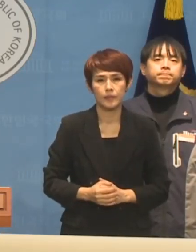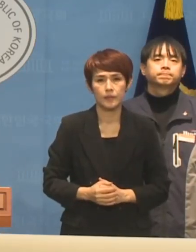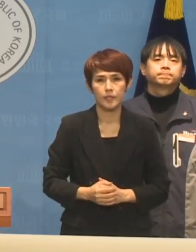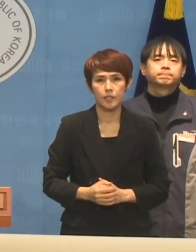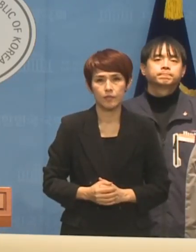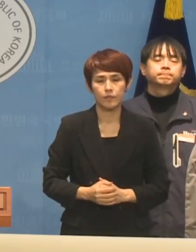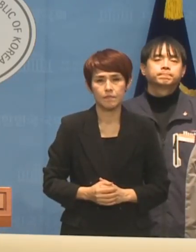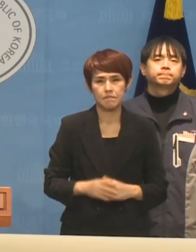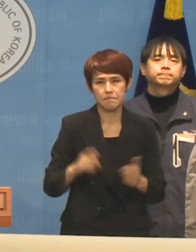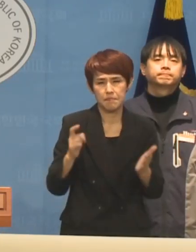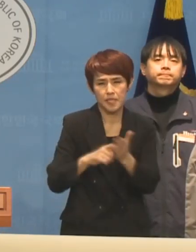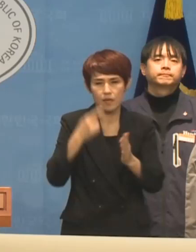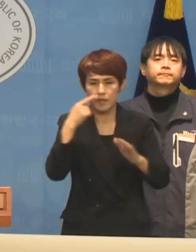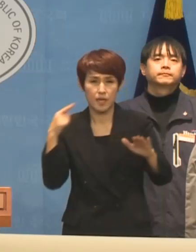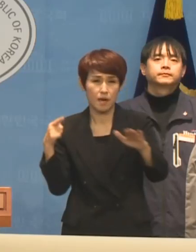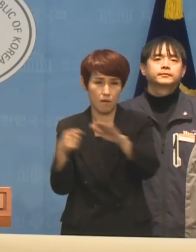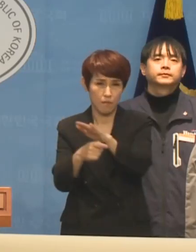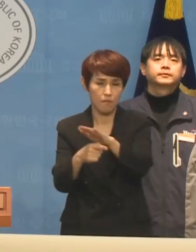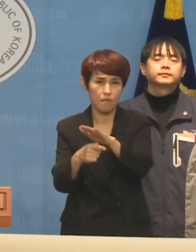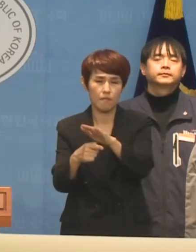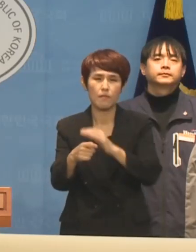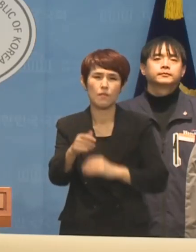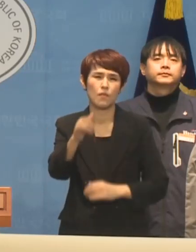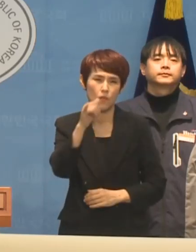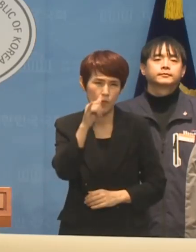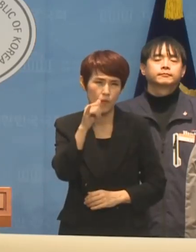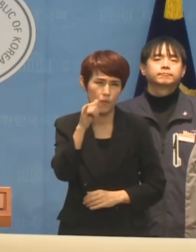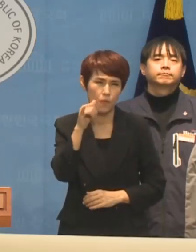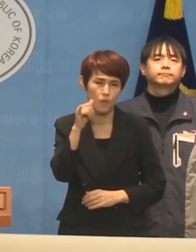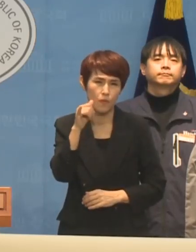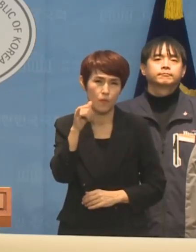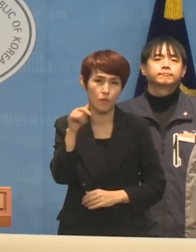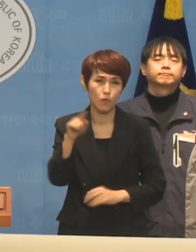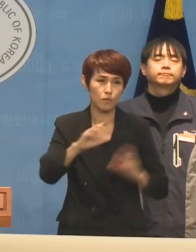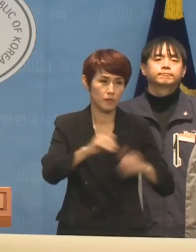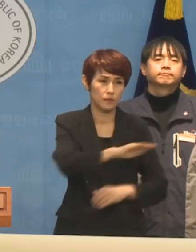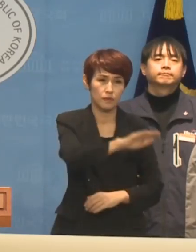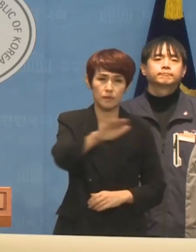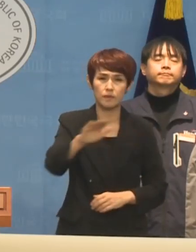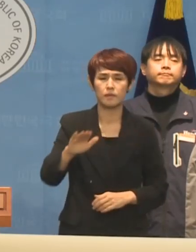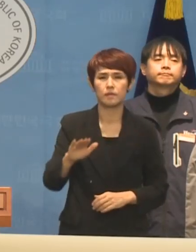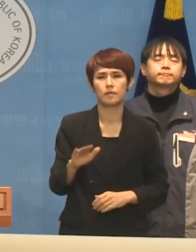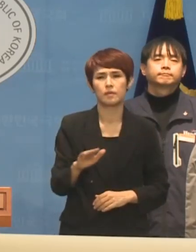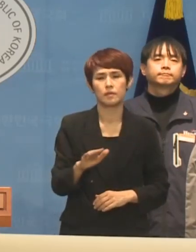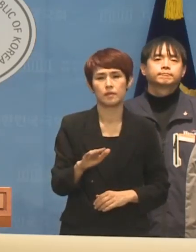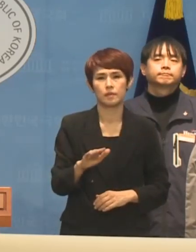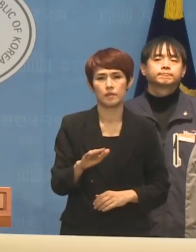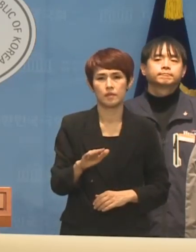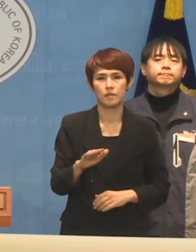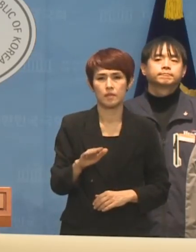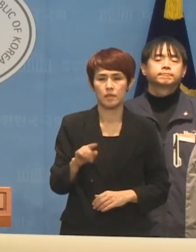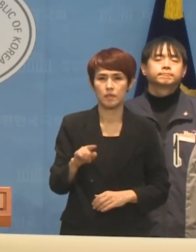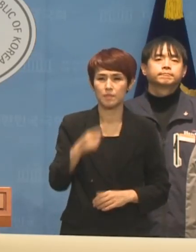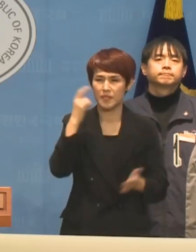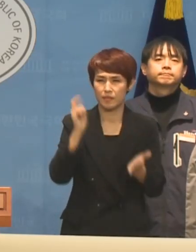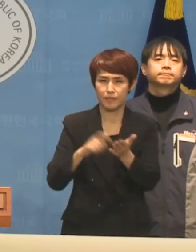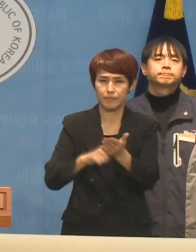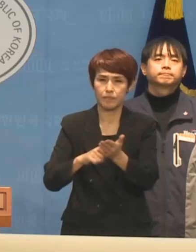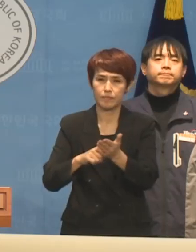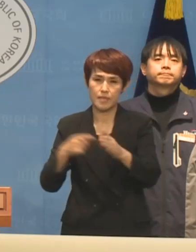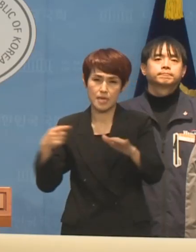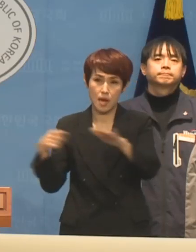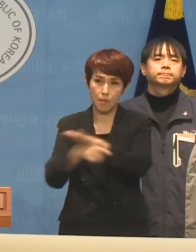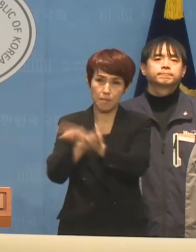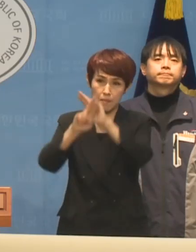그 비상계엄이 있었고 그것에 대한 어떤 국민들께서 비상계엄을 해소할 수 있도록 국회가 역할을